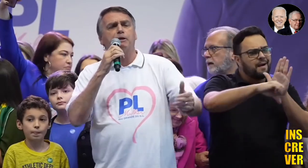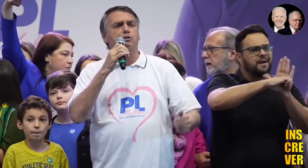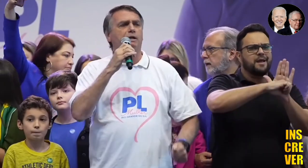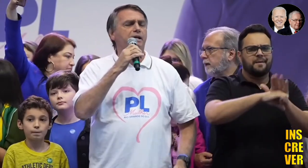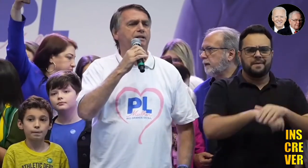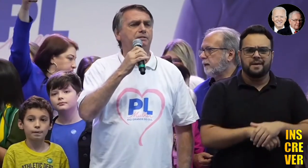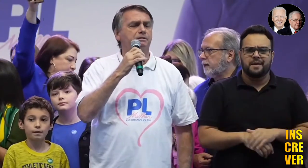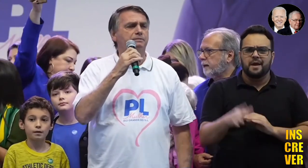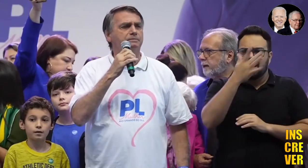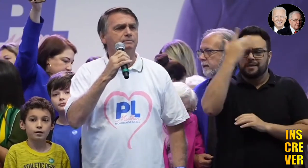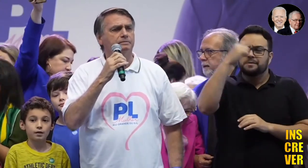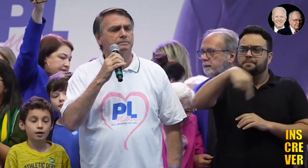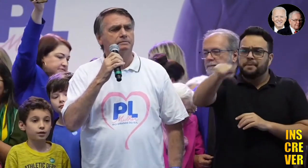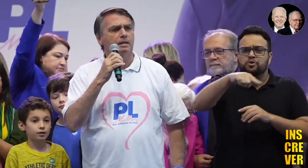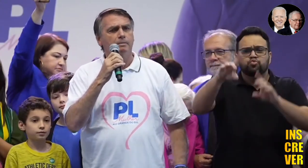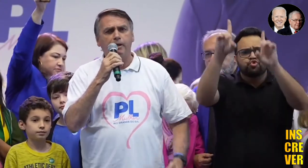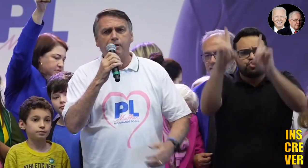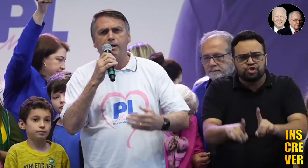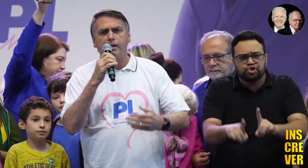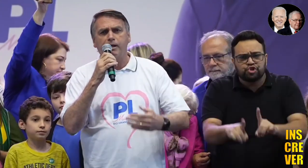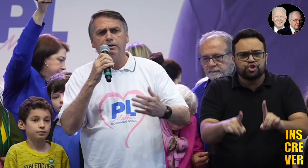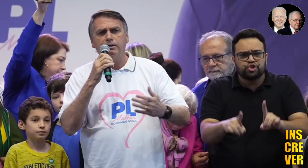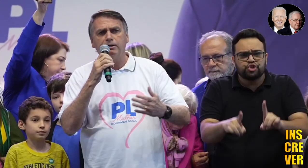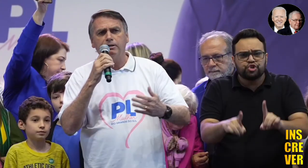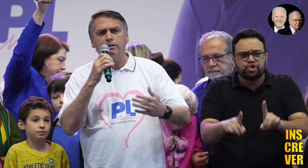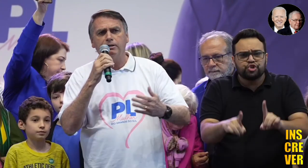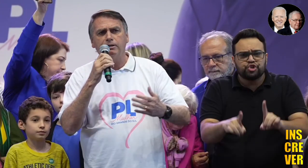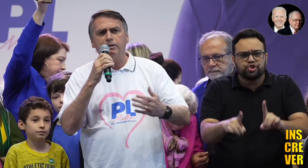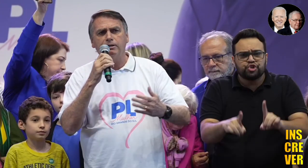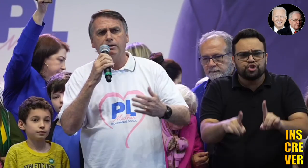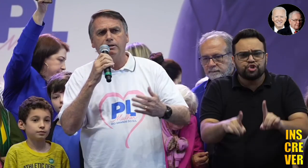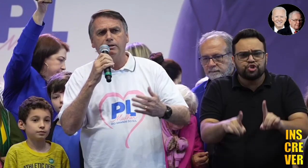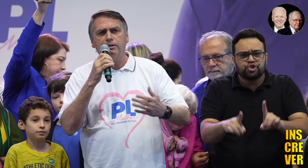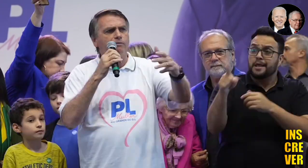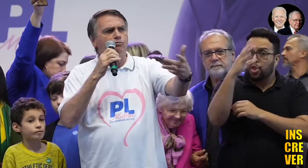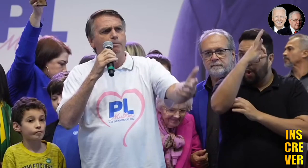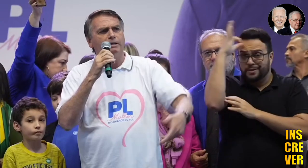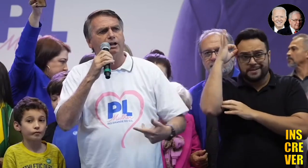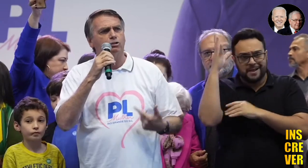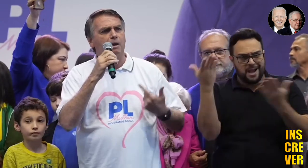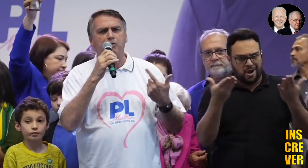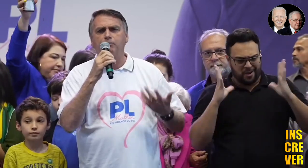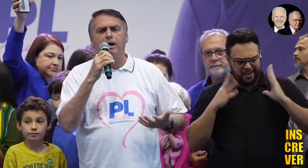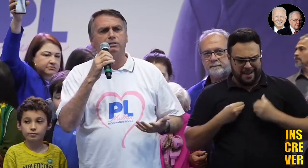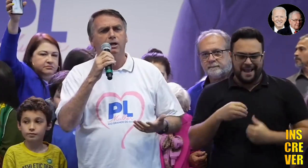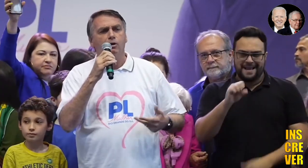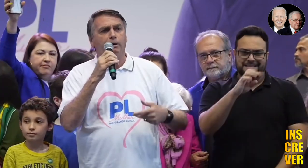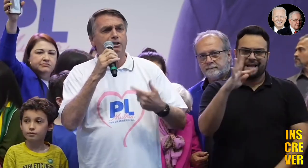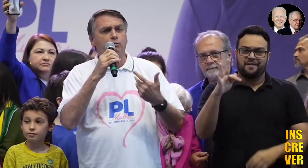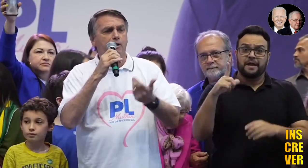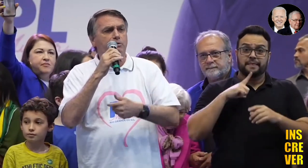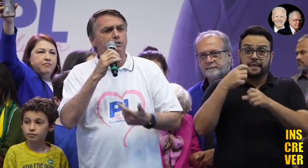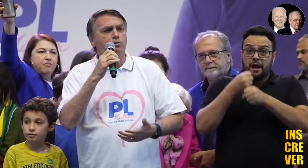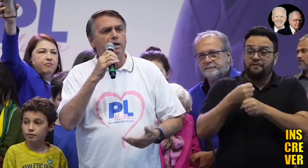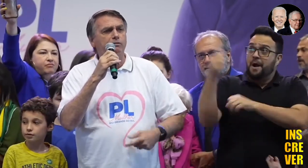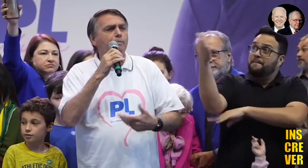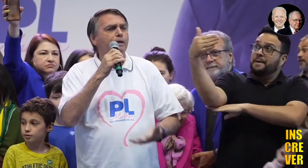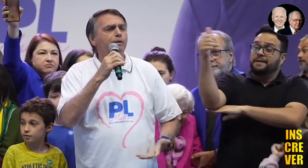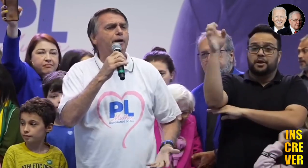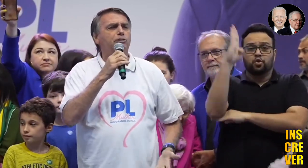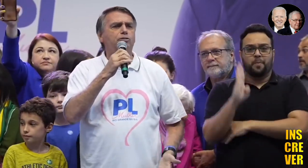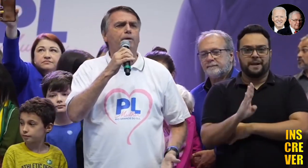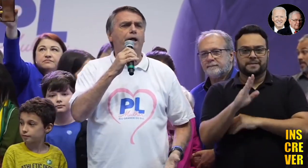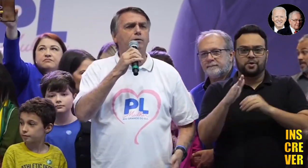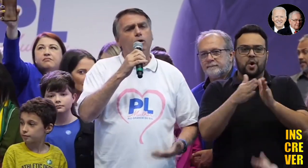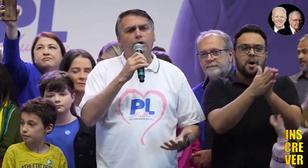essas pessoas a isso? Pessoas inocentes, que estavam com a bandeira do Brasil embaixo, bandeira do Brasil nas costas e uma